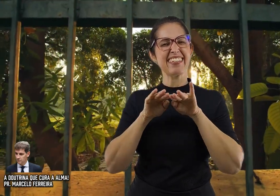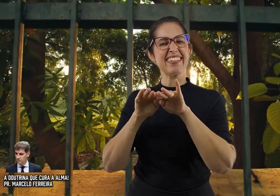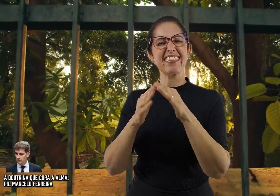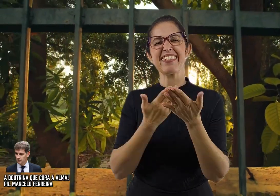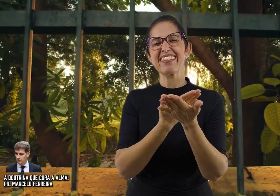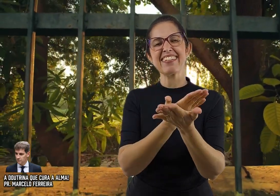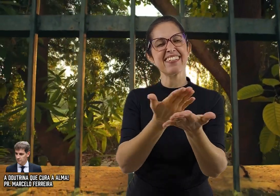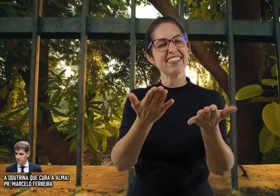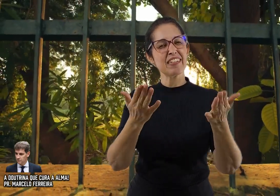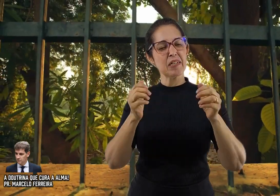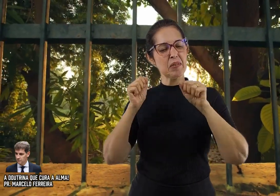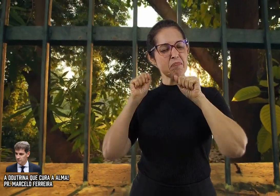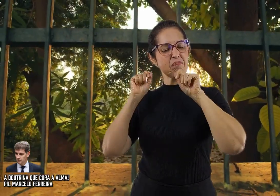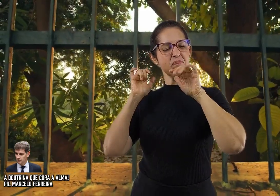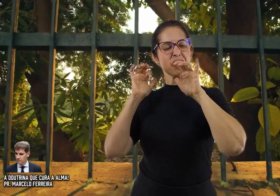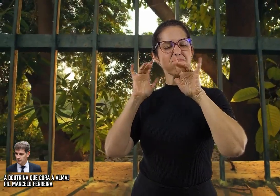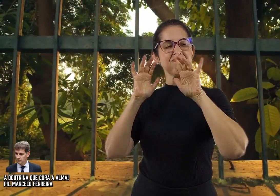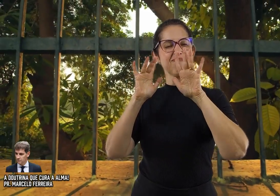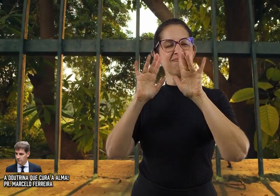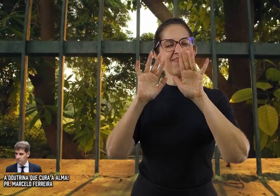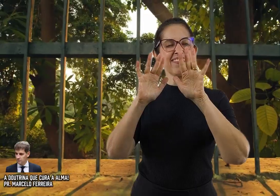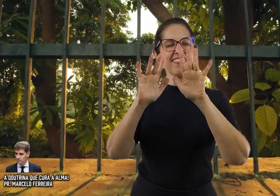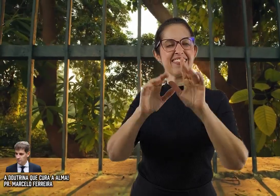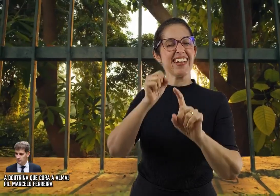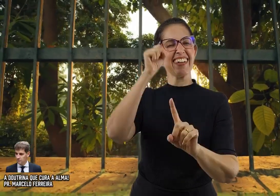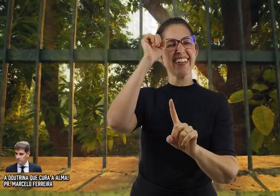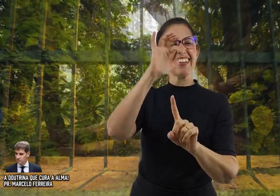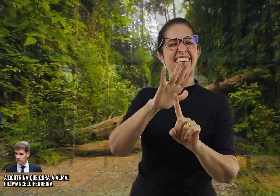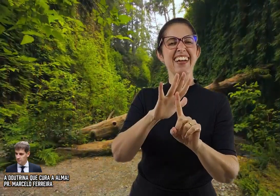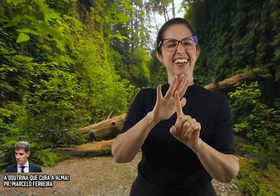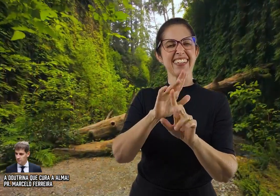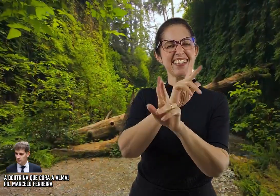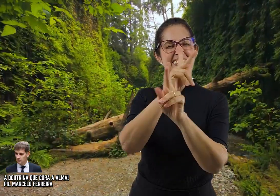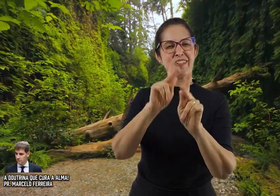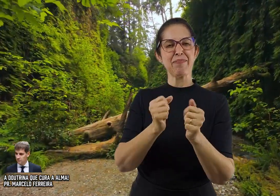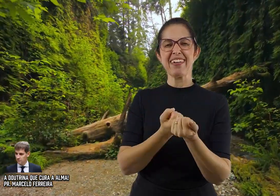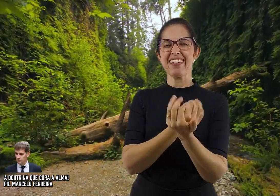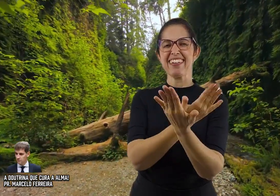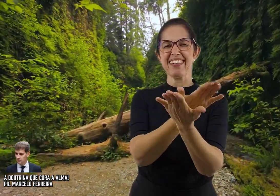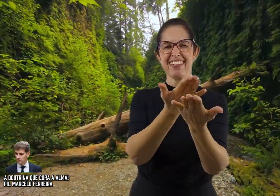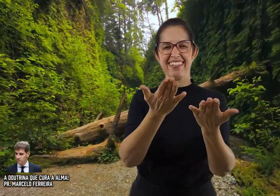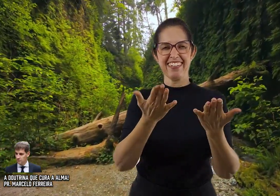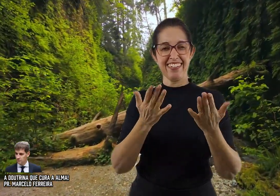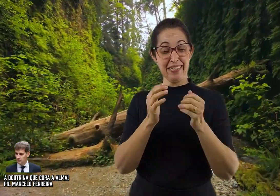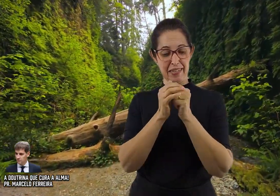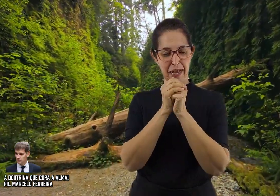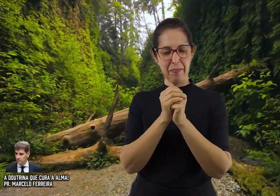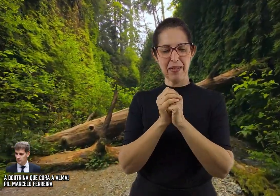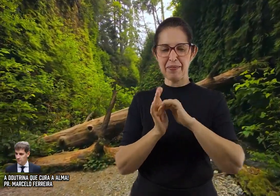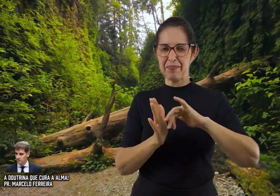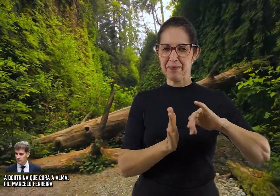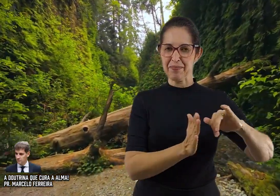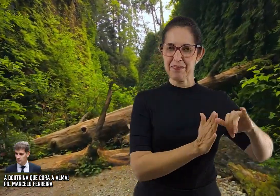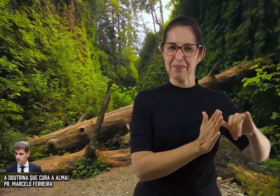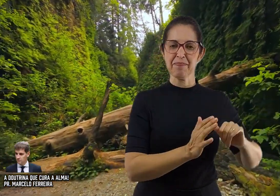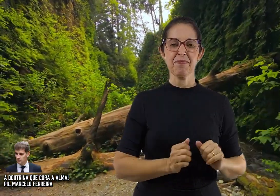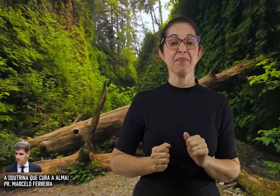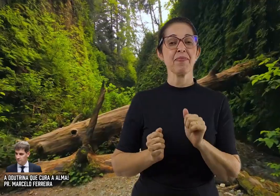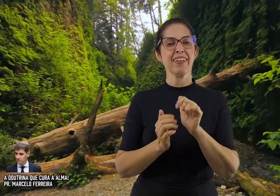vós repousa a minha graça e a minha paz. Ei, canta lá